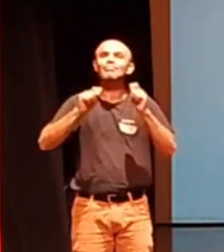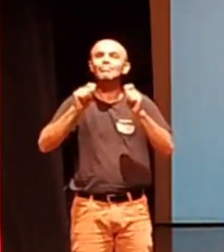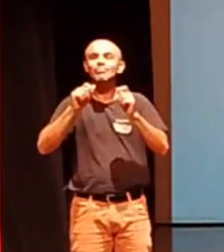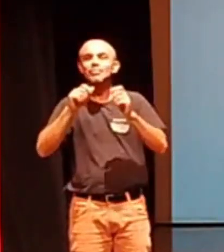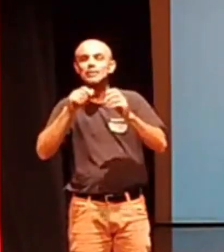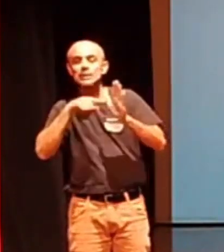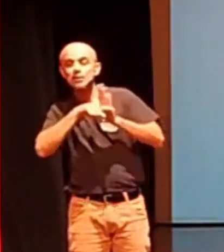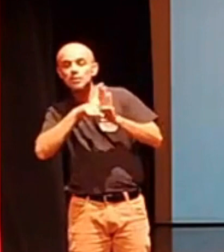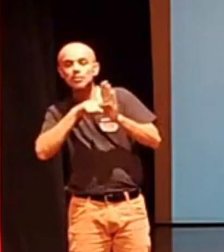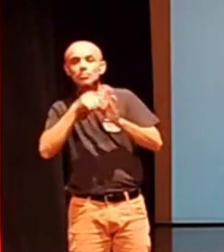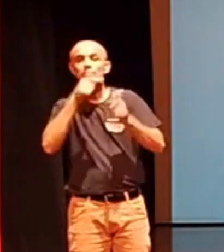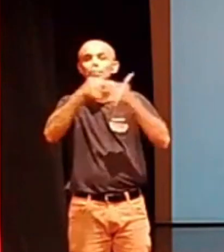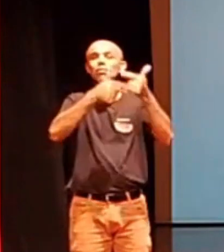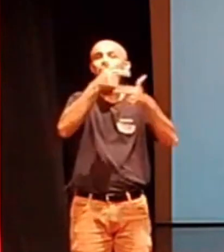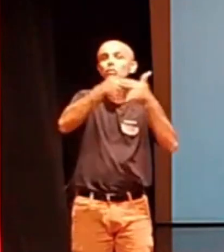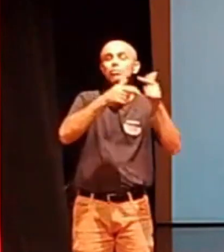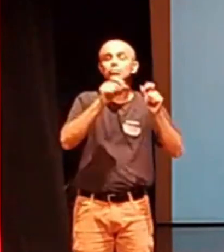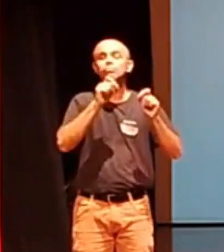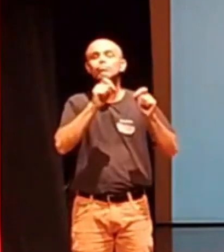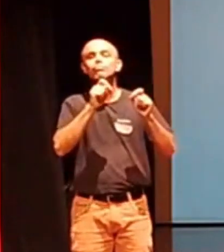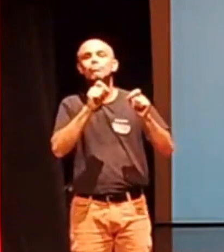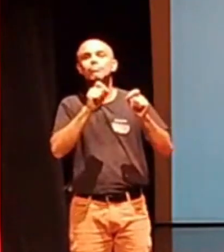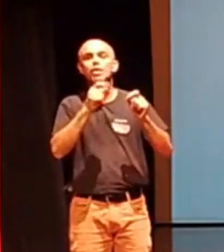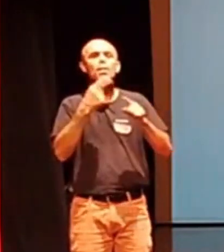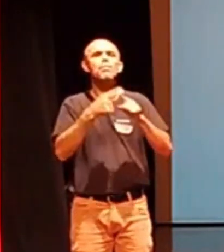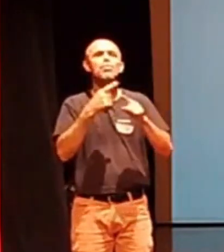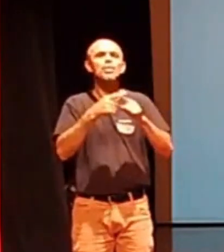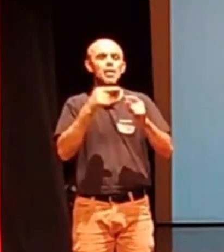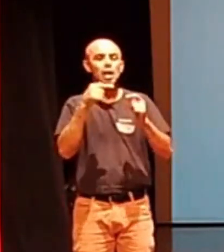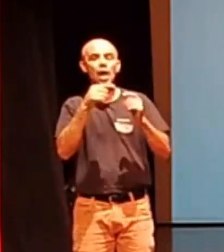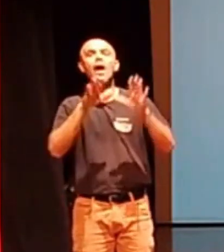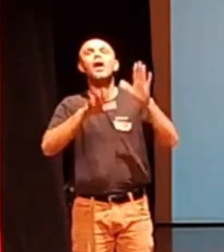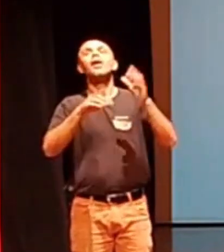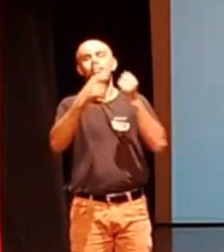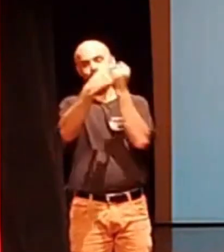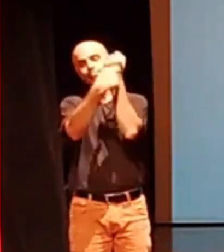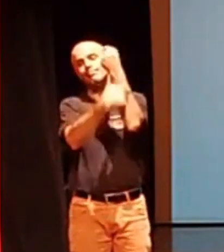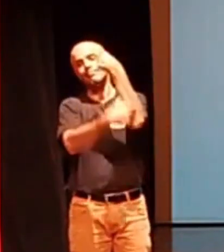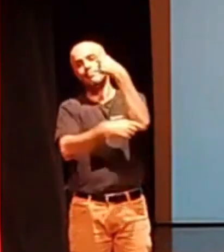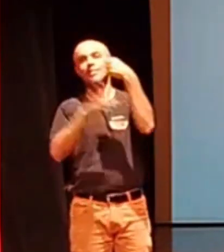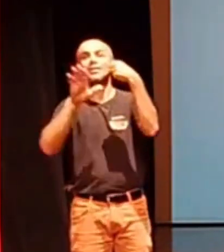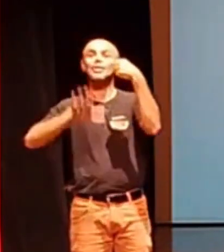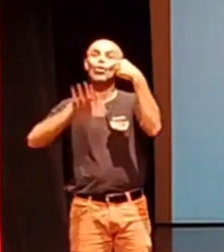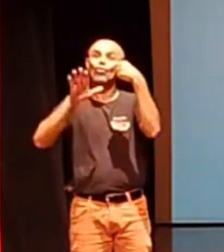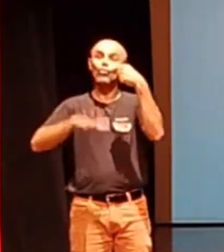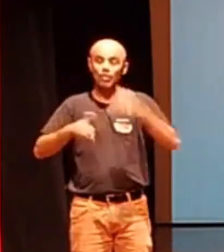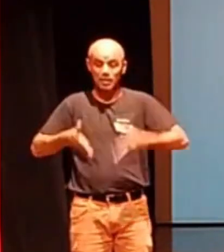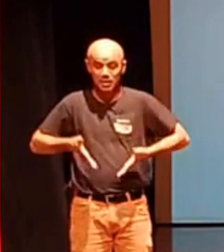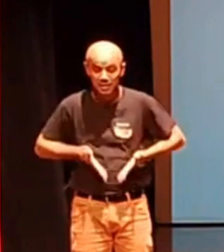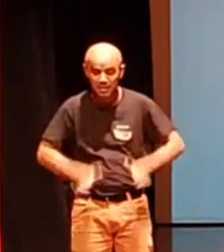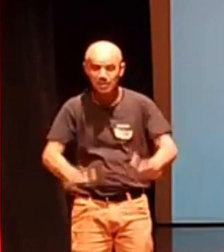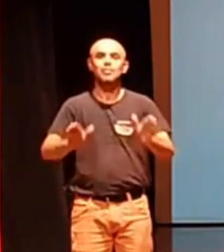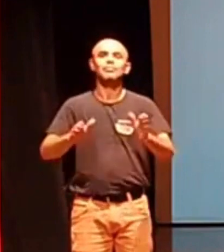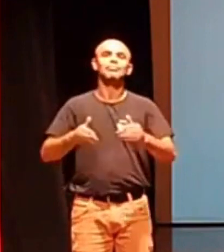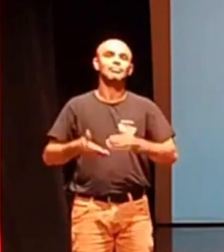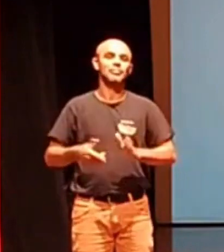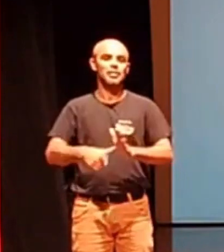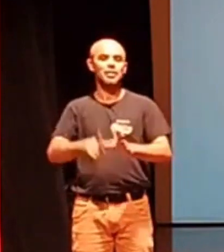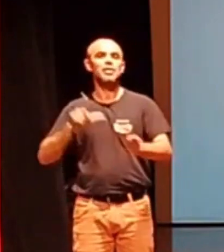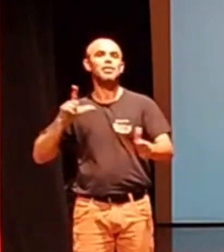trabalhos, se, porque ela tem uma escoliose, ela pode ter um parto prematuro. Isso não é encontrado, né?